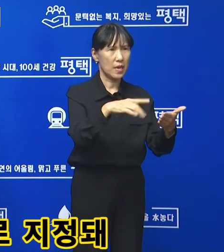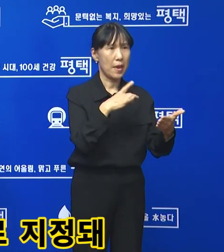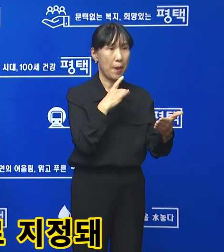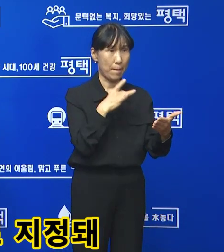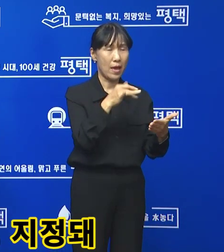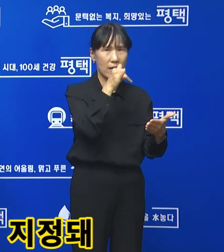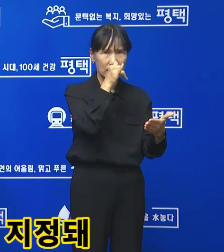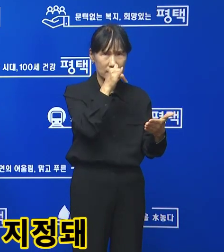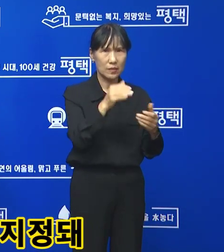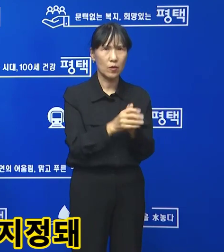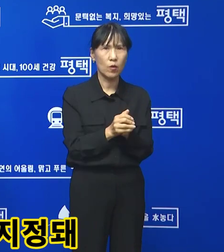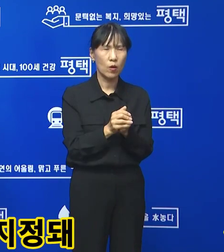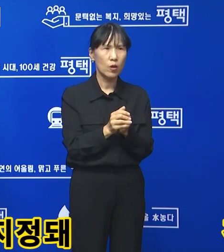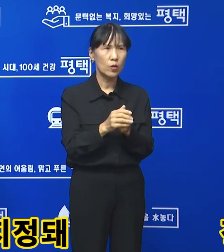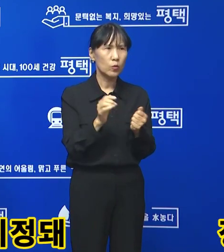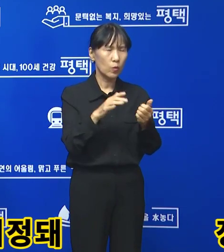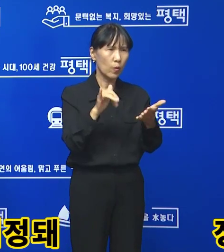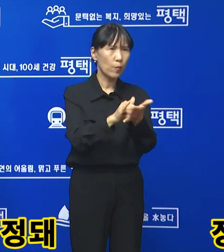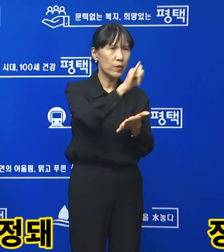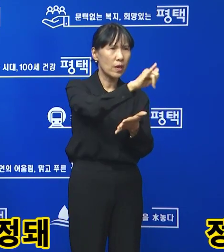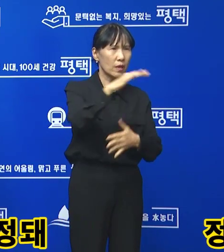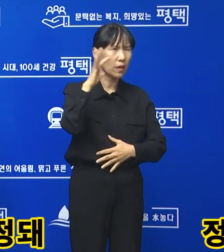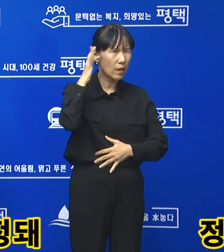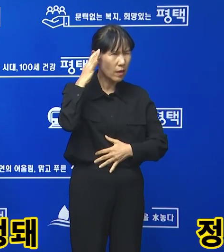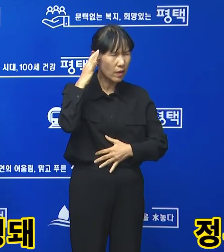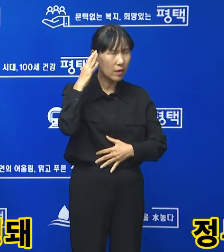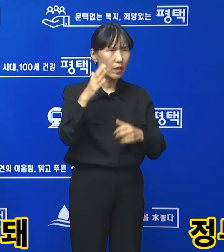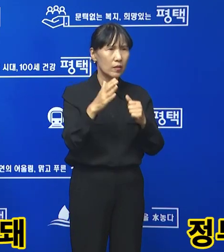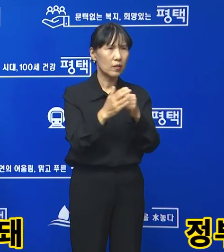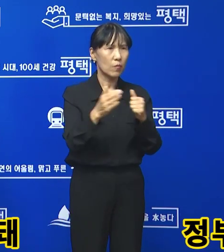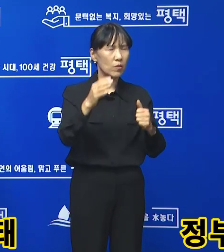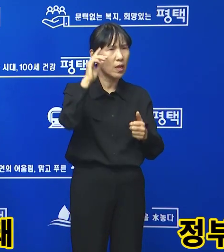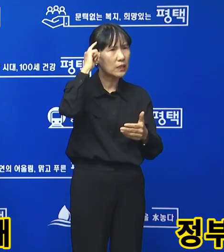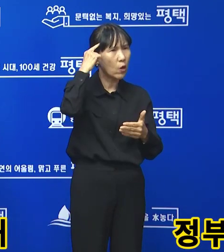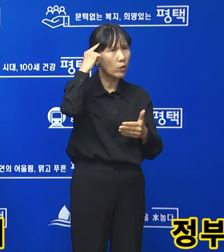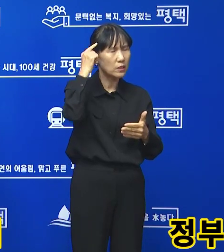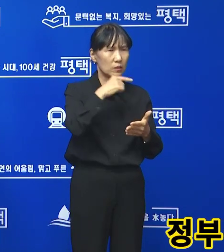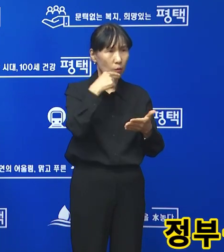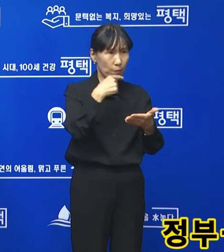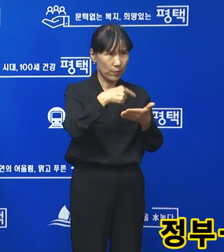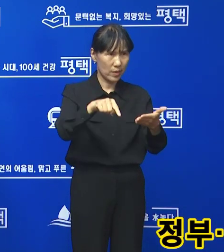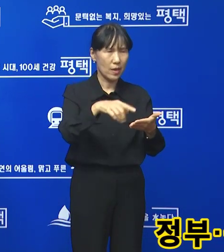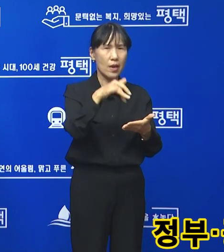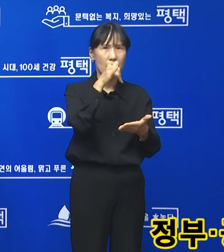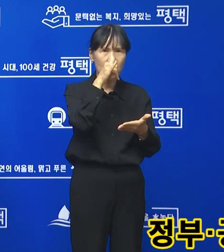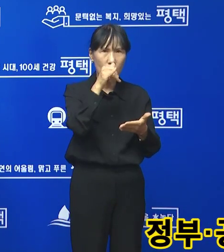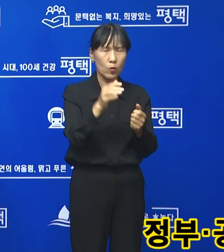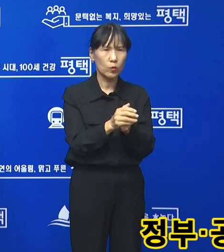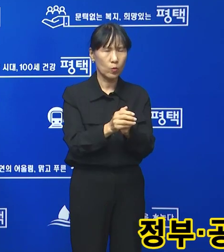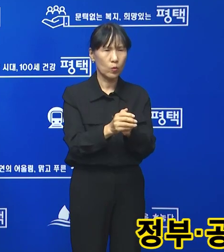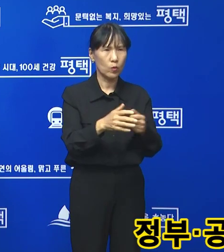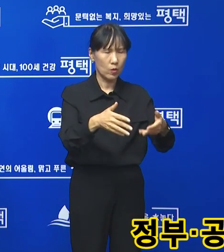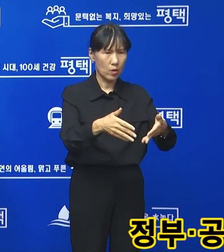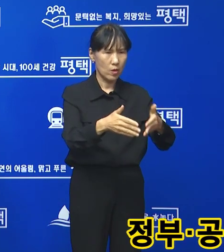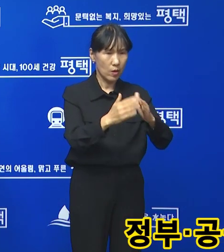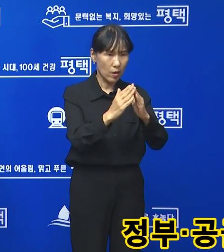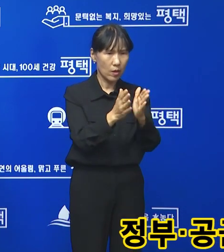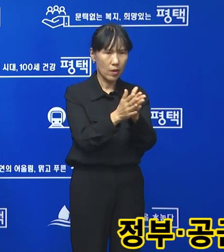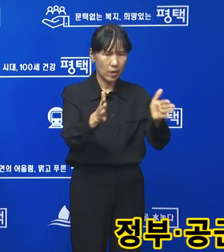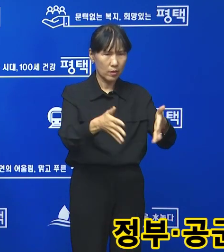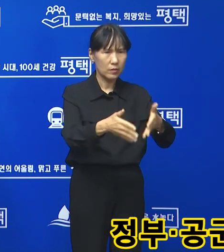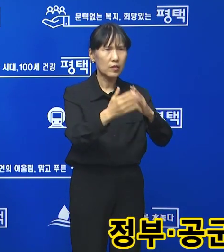있습니다 비행기 소음으로 육체적 정정 손해가 발생하고 건축물 고도제한으로